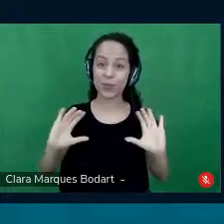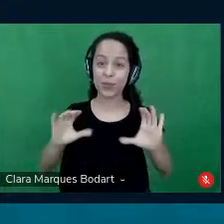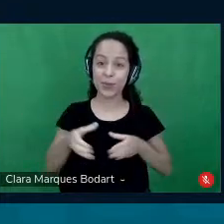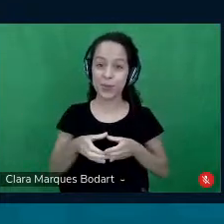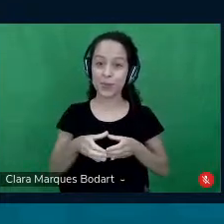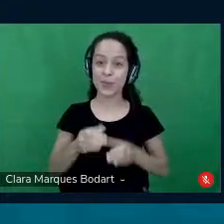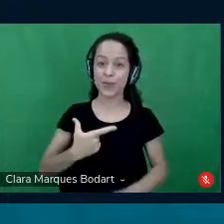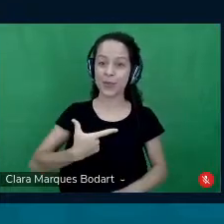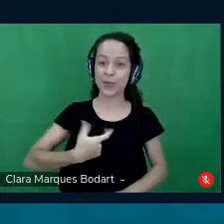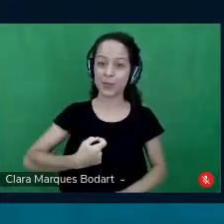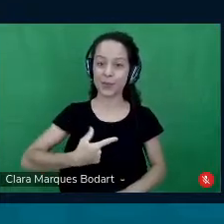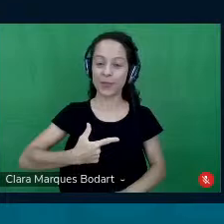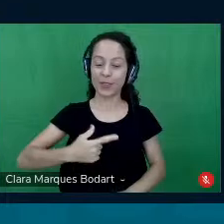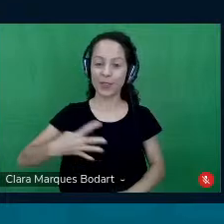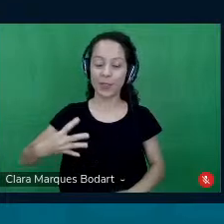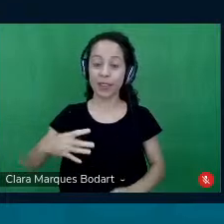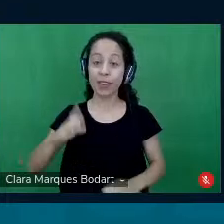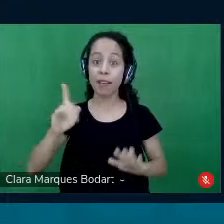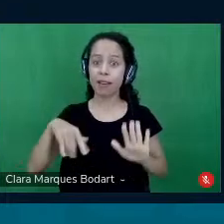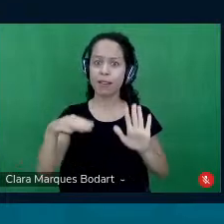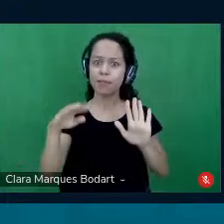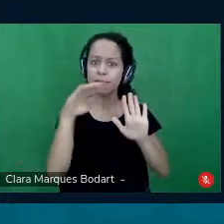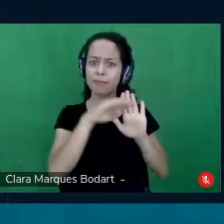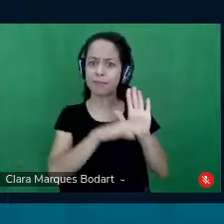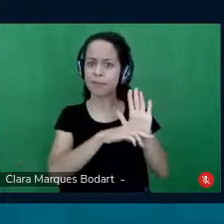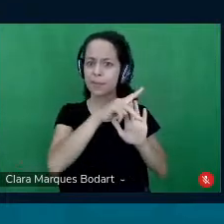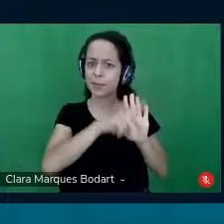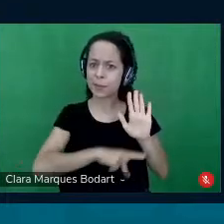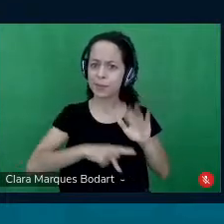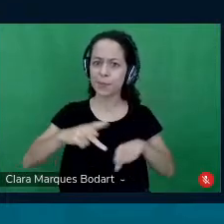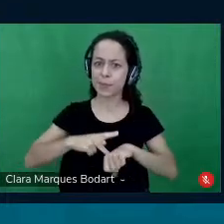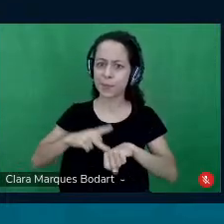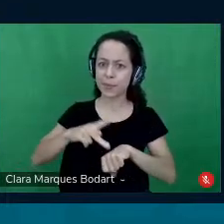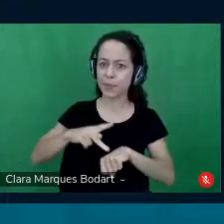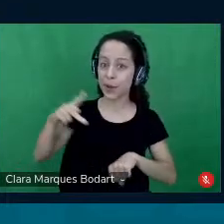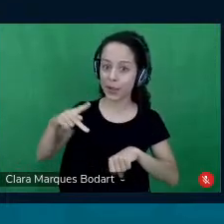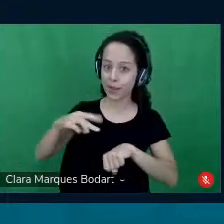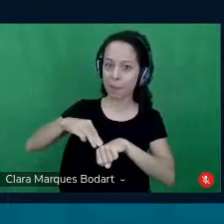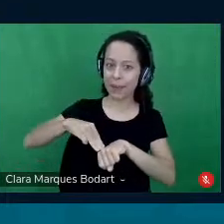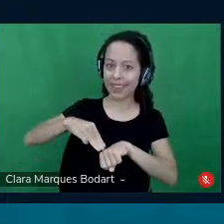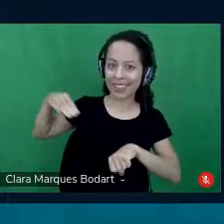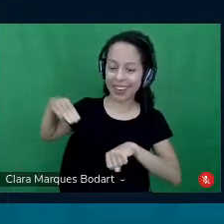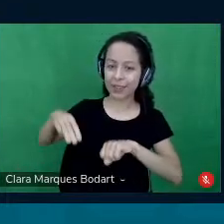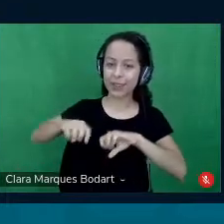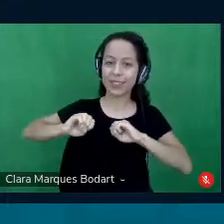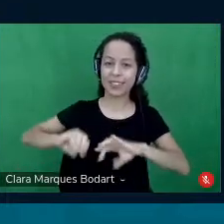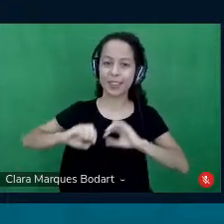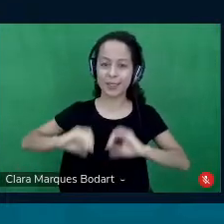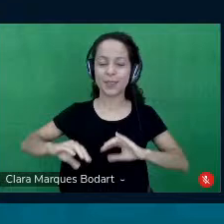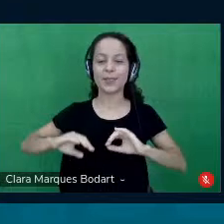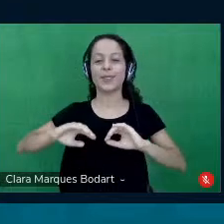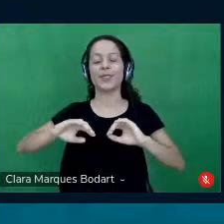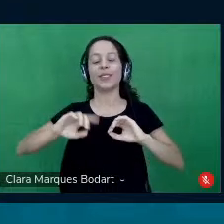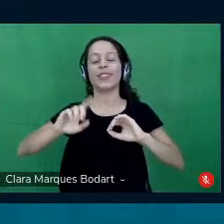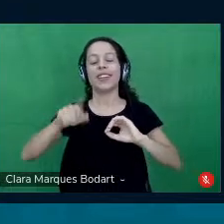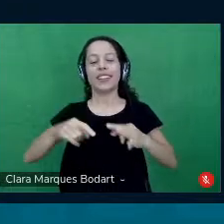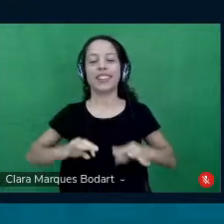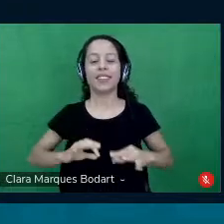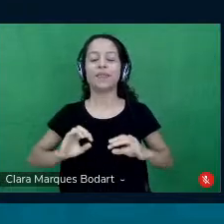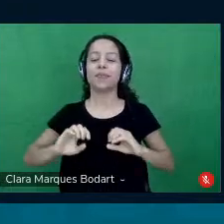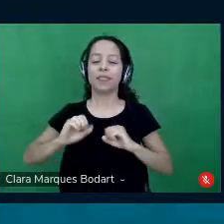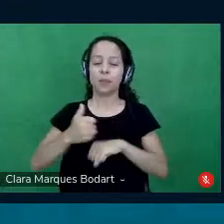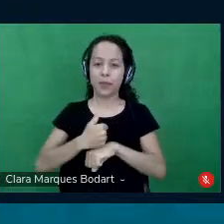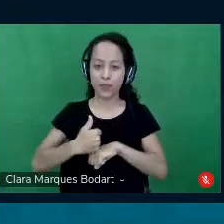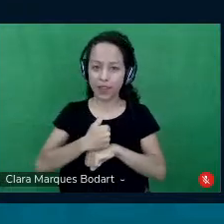2024 do programa de pós-graduação em Educação Profissional e Tecnológica, o PROF-EPT.